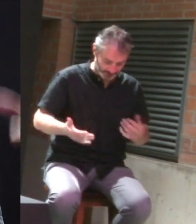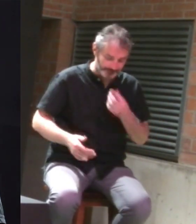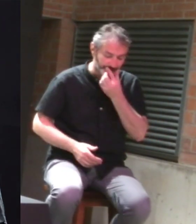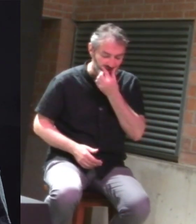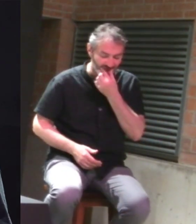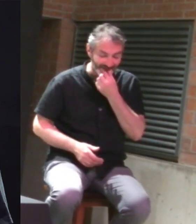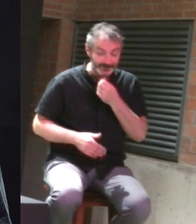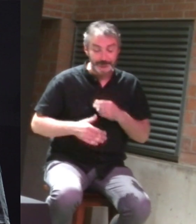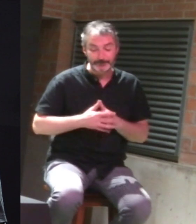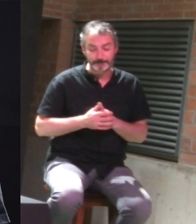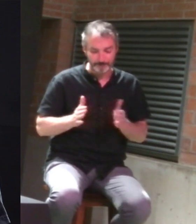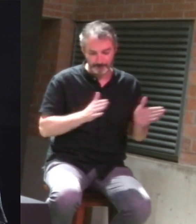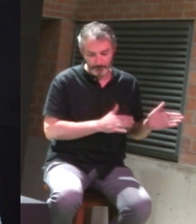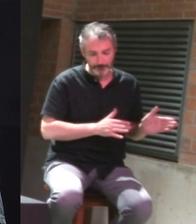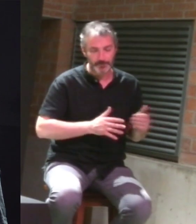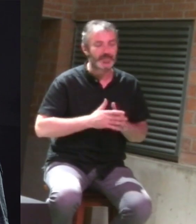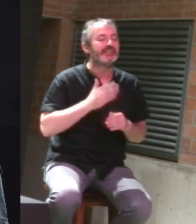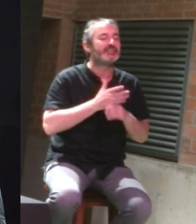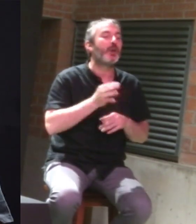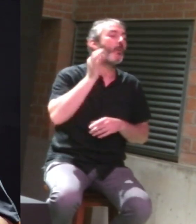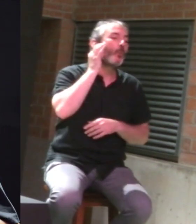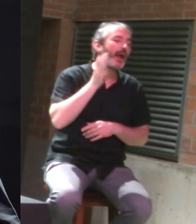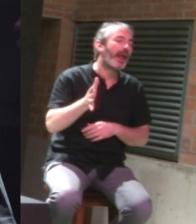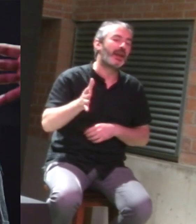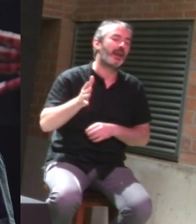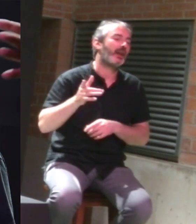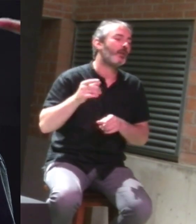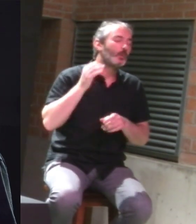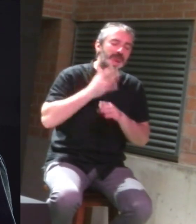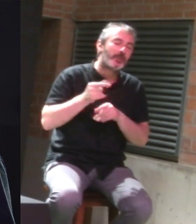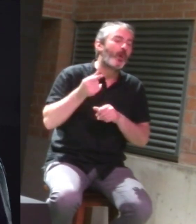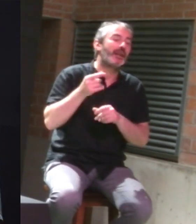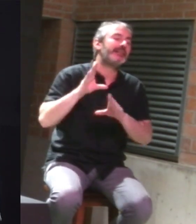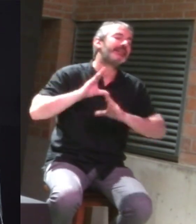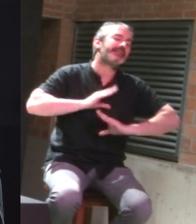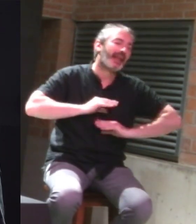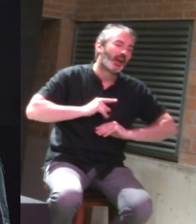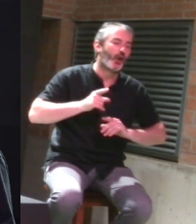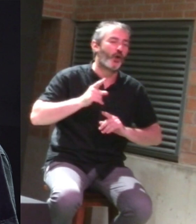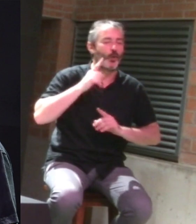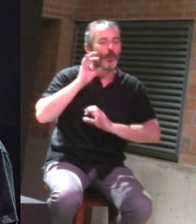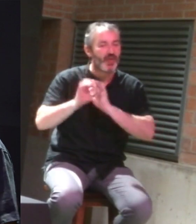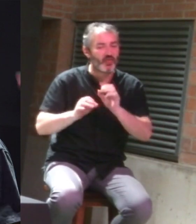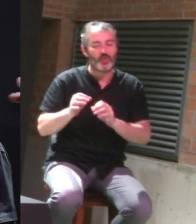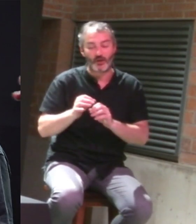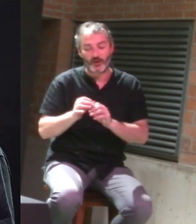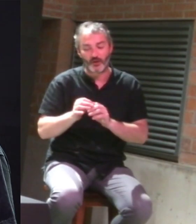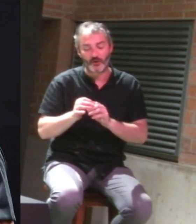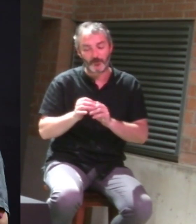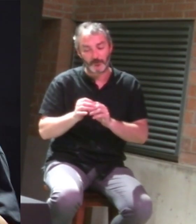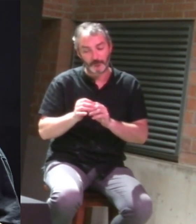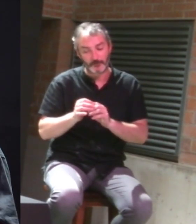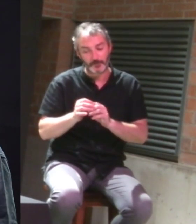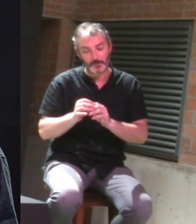¿no? Sentimientos humanitarios, razones higiénicas o de salud, por ejemplo, que